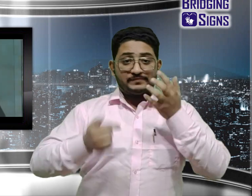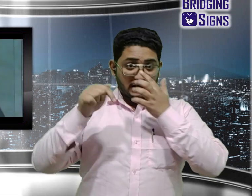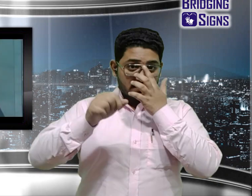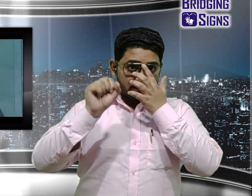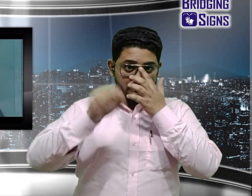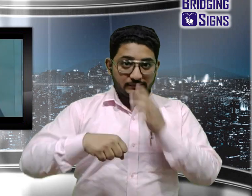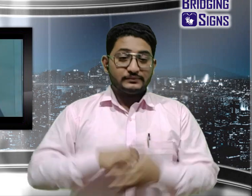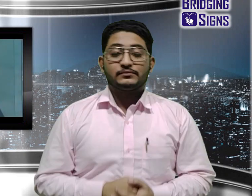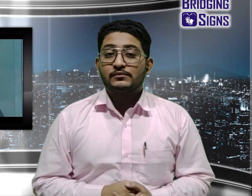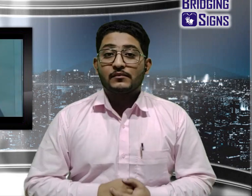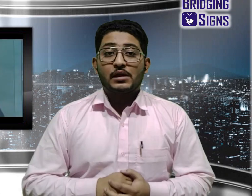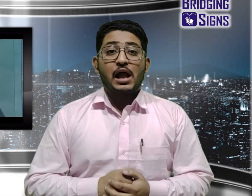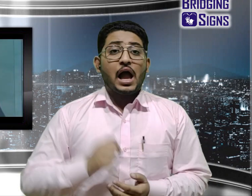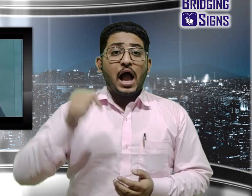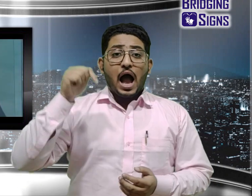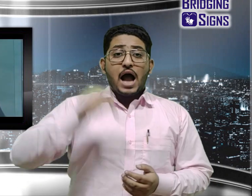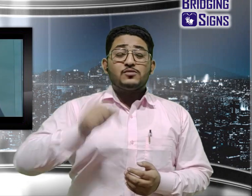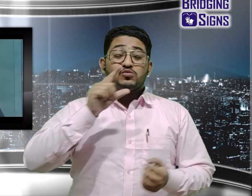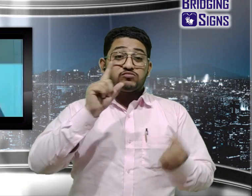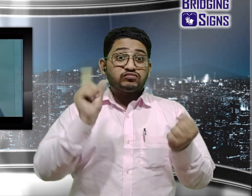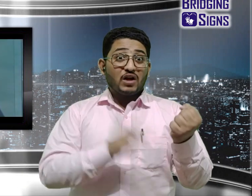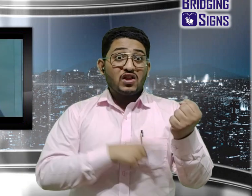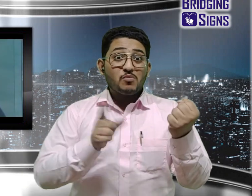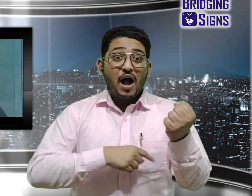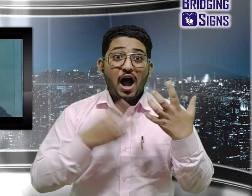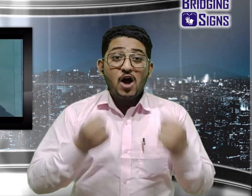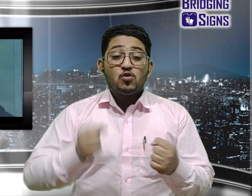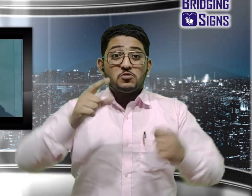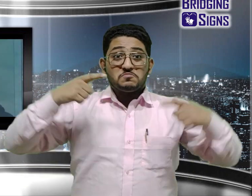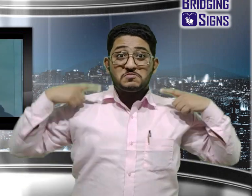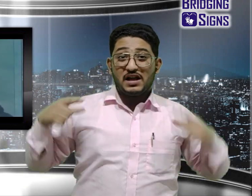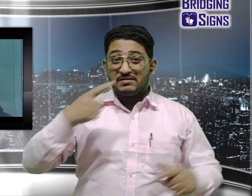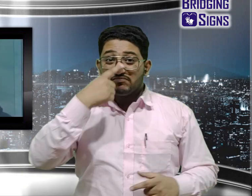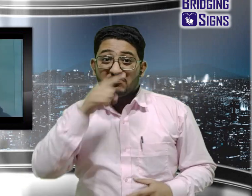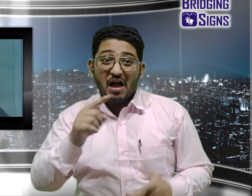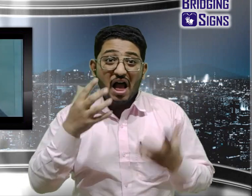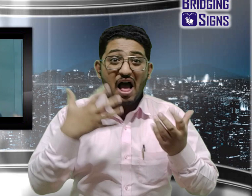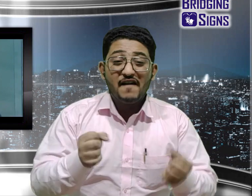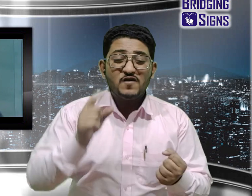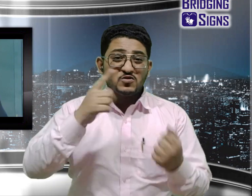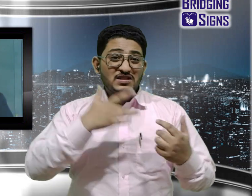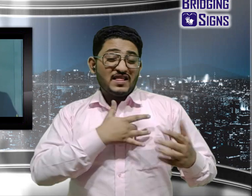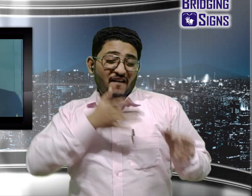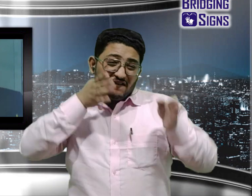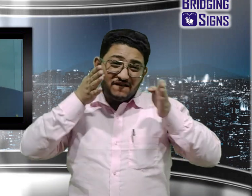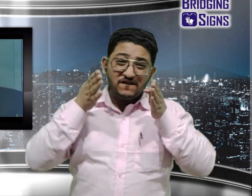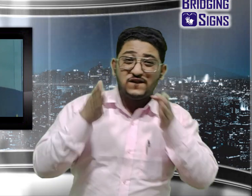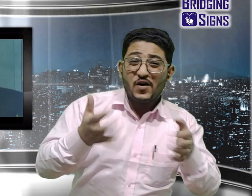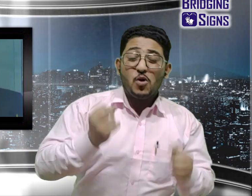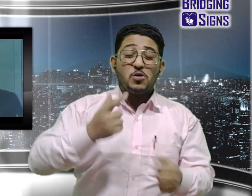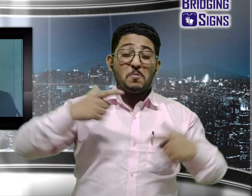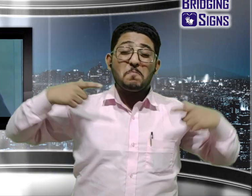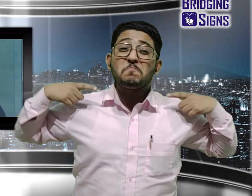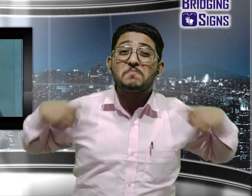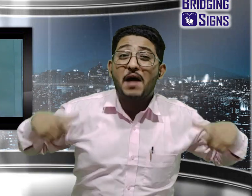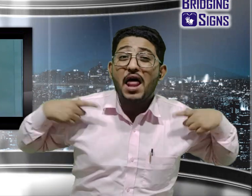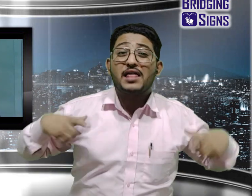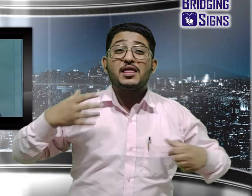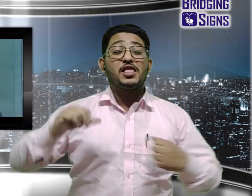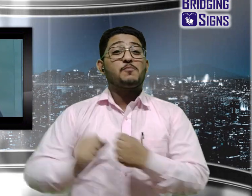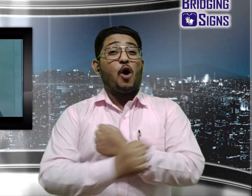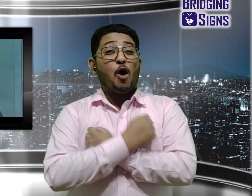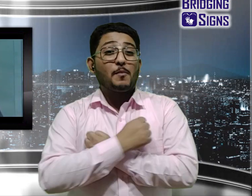की जाएंगी। और ये जो जज्बा है, ये जो जुनून है, ये जो लगन है, ये जो मेहनत है,